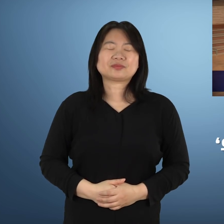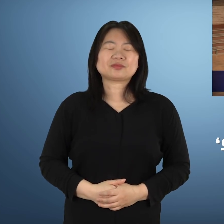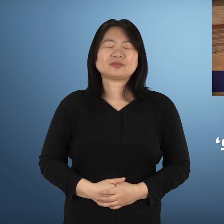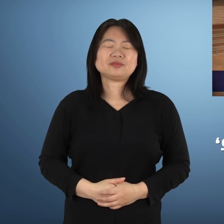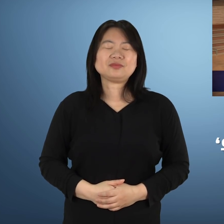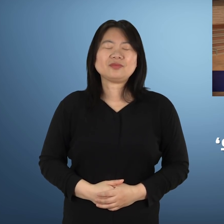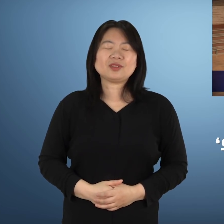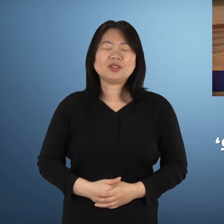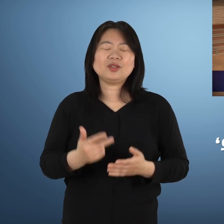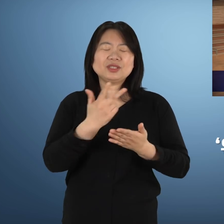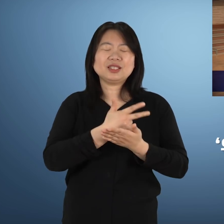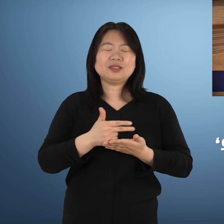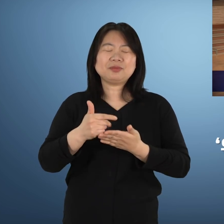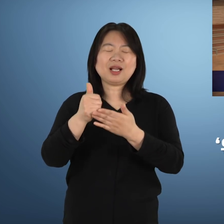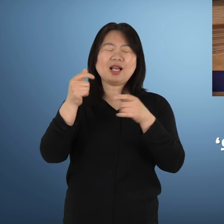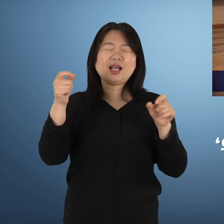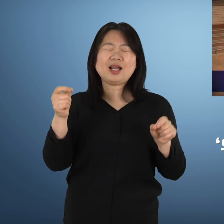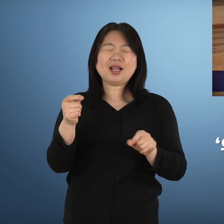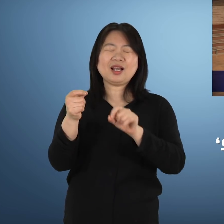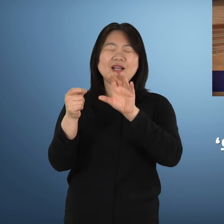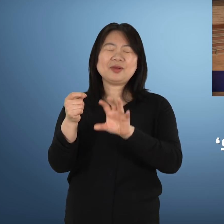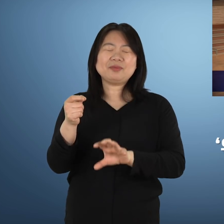보내 주님